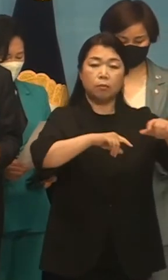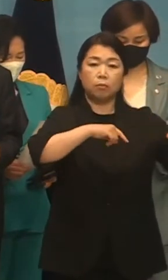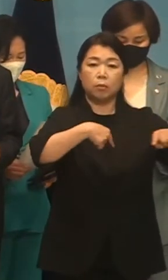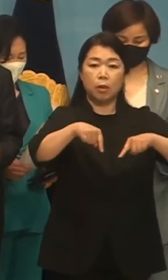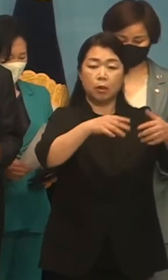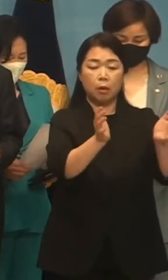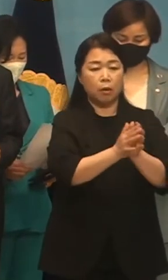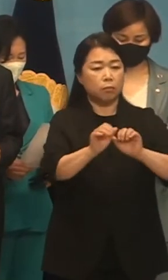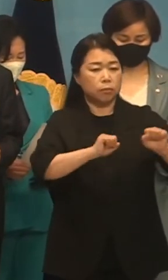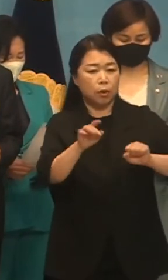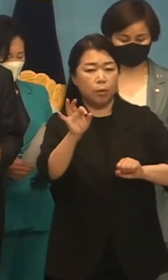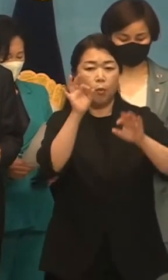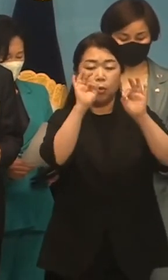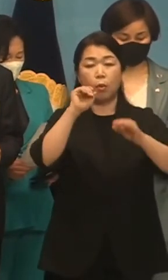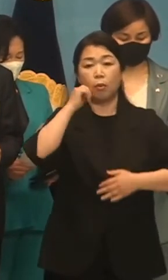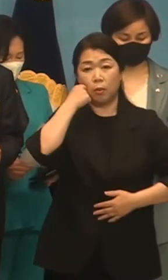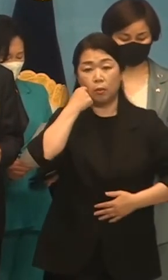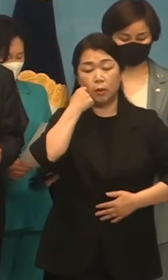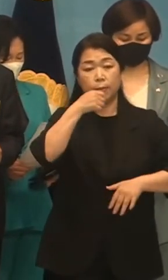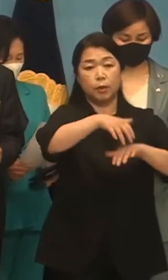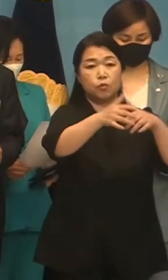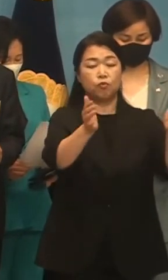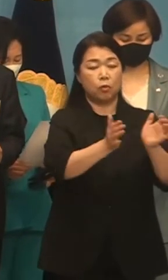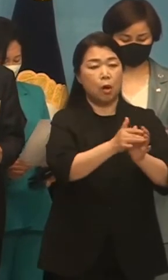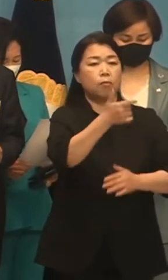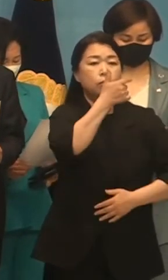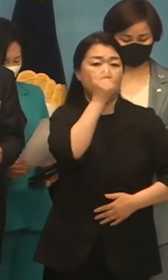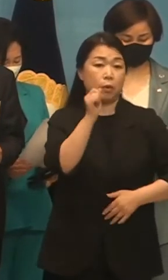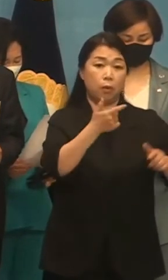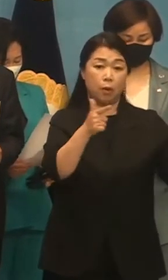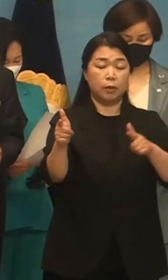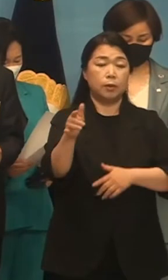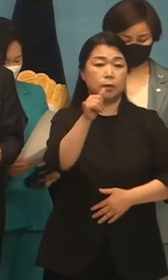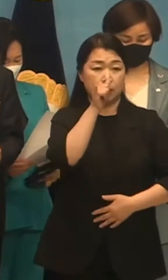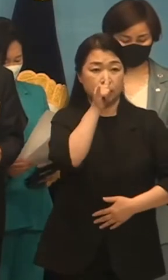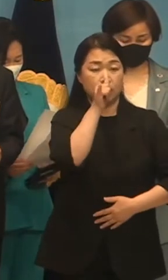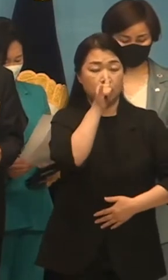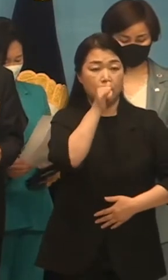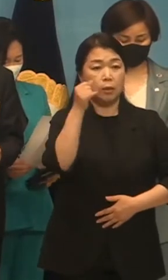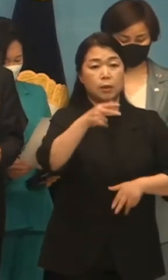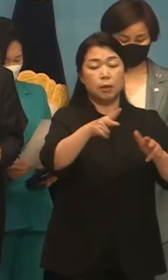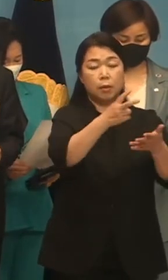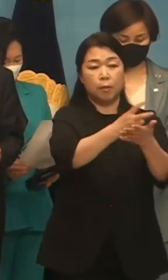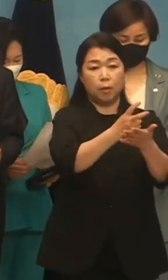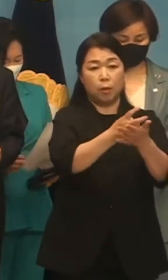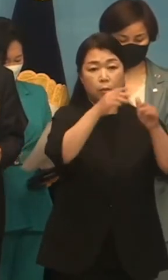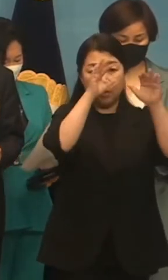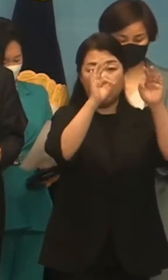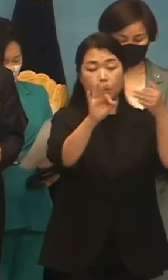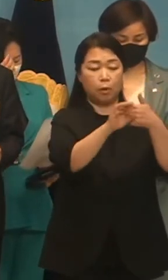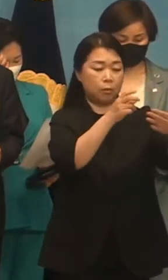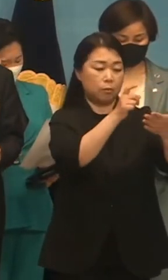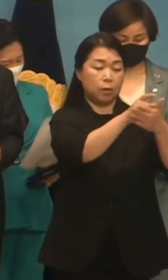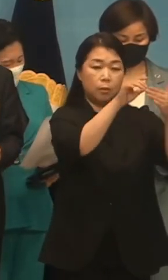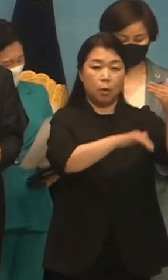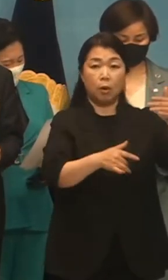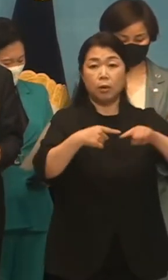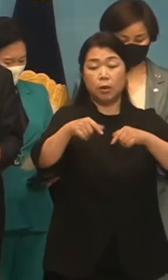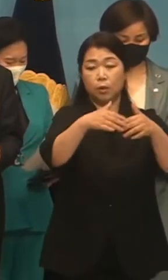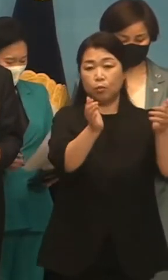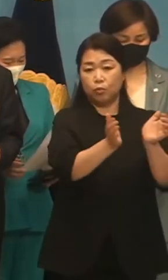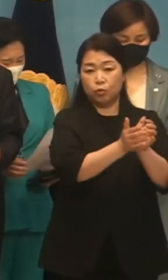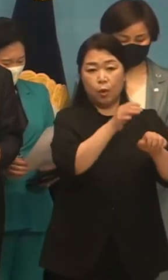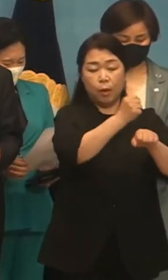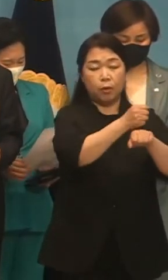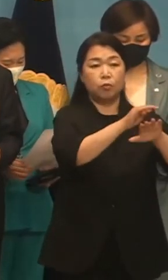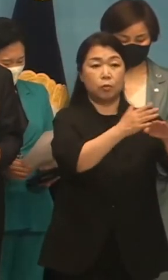구현하기 어렵습니다. 당내 민주주의에도 미흡한 측면이 있습니다. 현행 더불어민주당의 당원 당규는 당의 지도부를